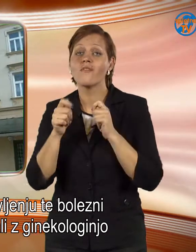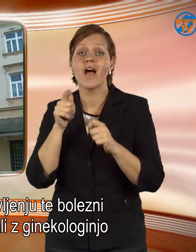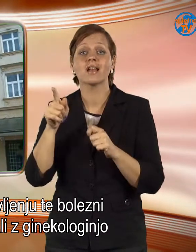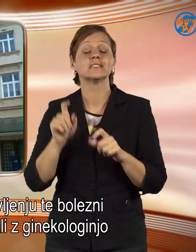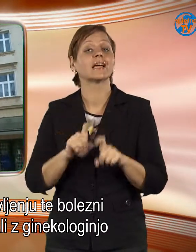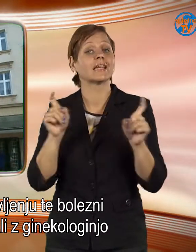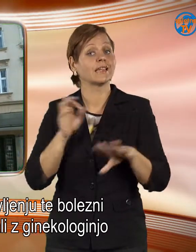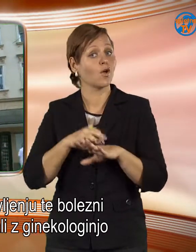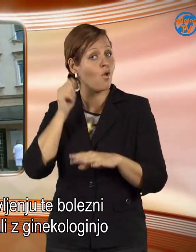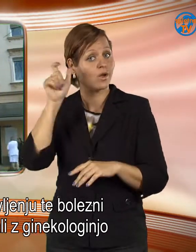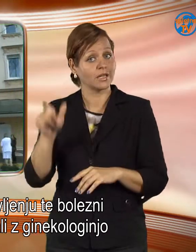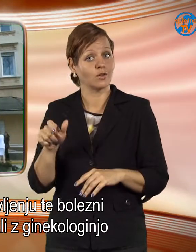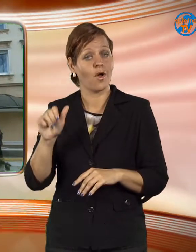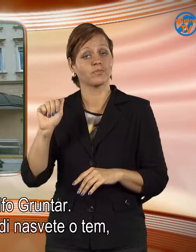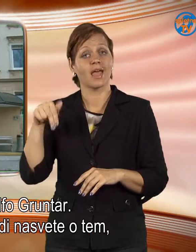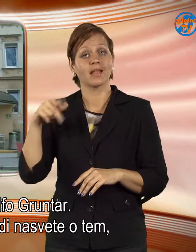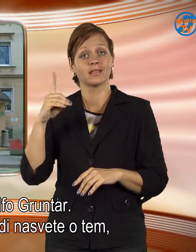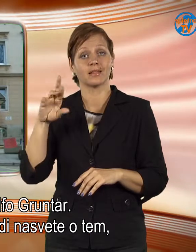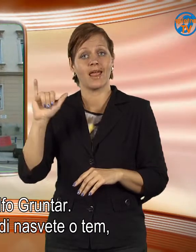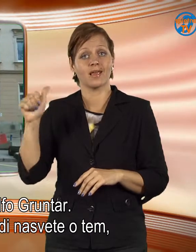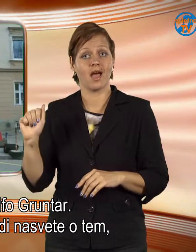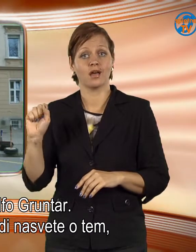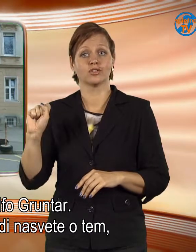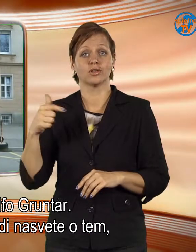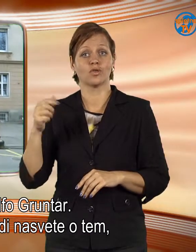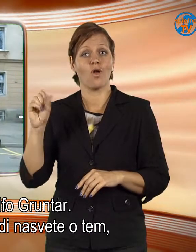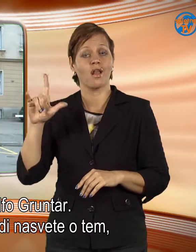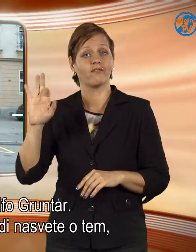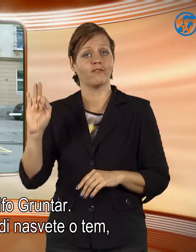se pogovarjali z ginekologinjo Andrejo Štolfo Gruntar.